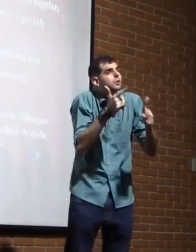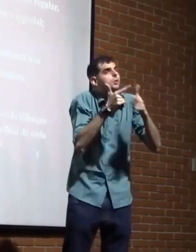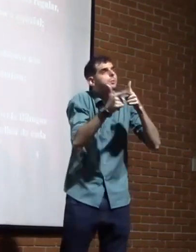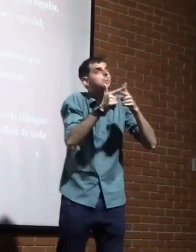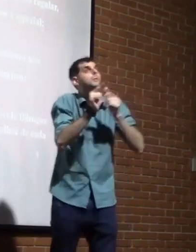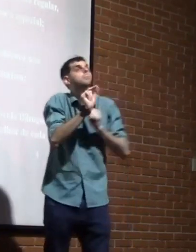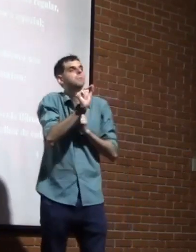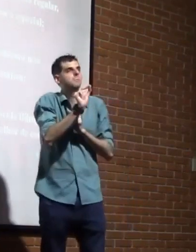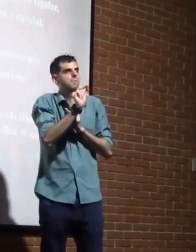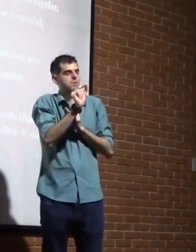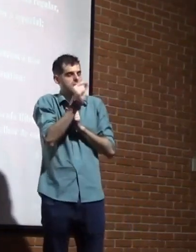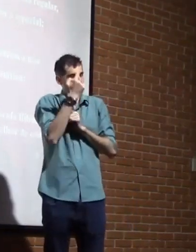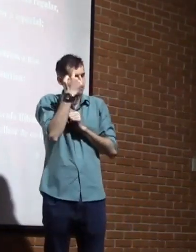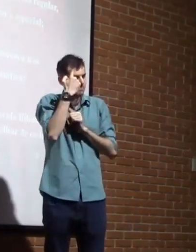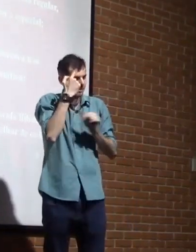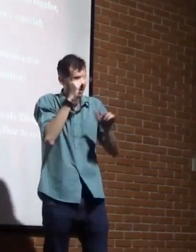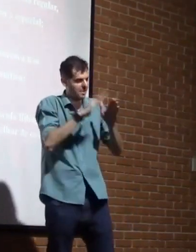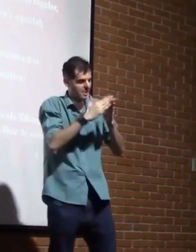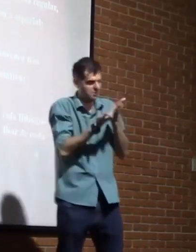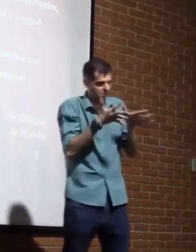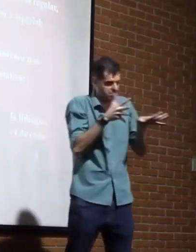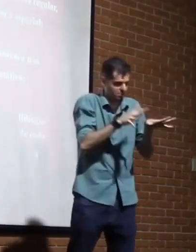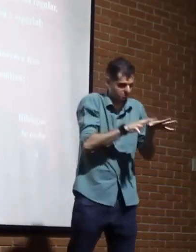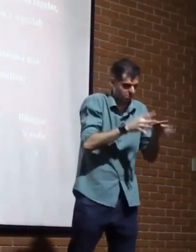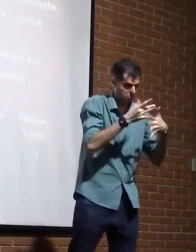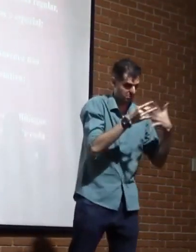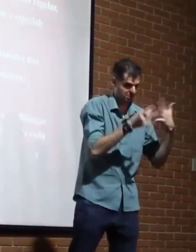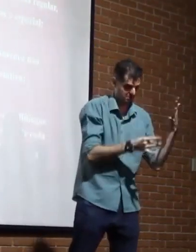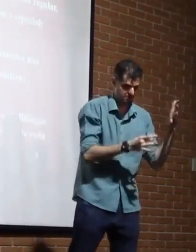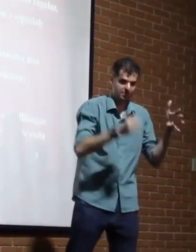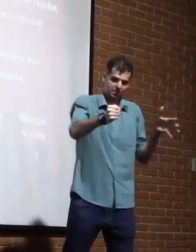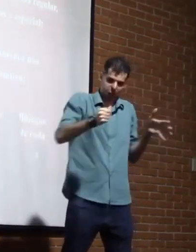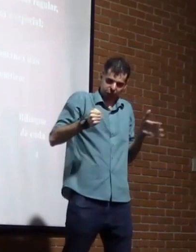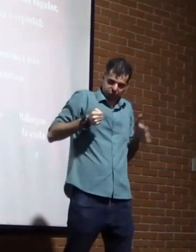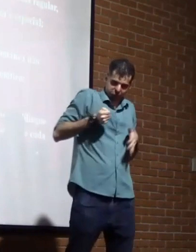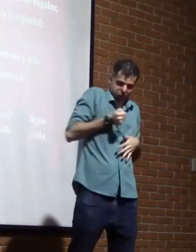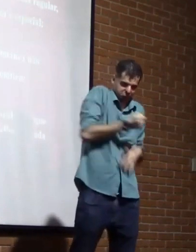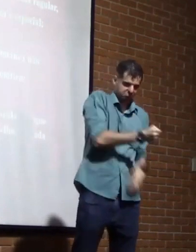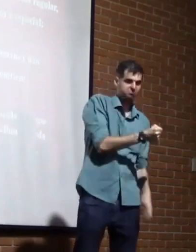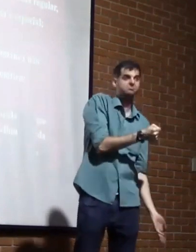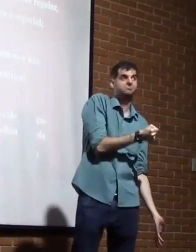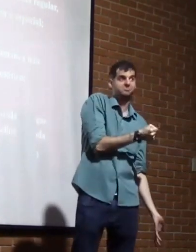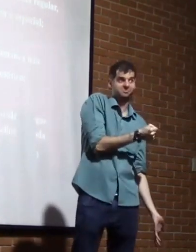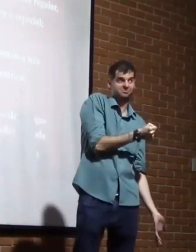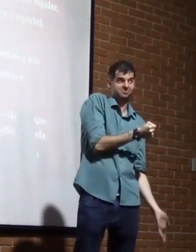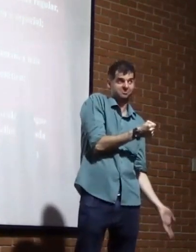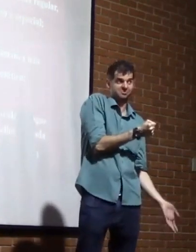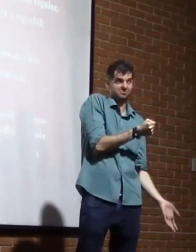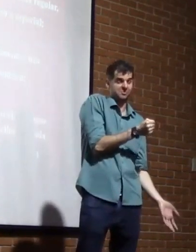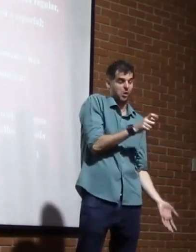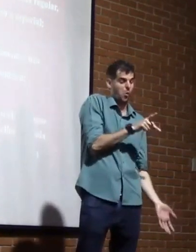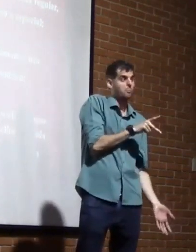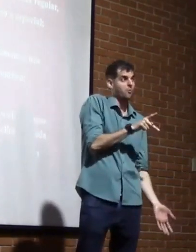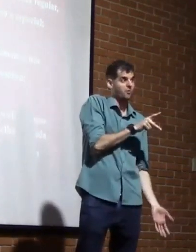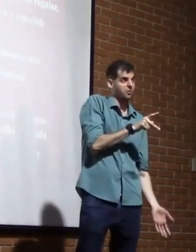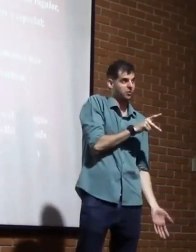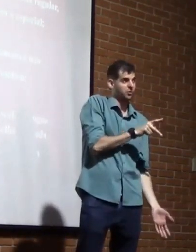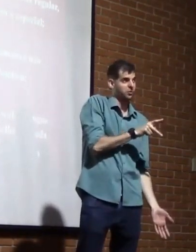esse tema colocado como a escola inclusiva, mas não é bem assim que funciona, né? Aí a gente pensa da disciplina da língua, as disciplinas distribuídas dentro da